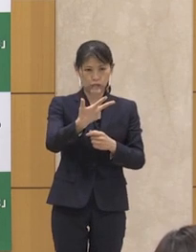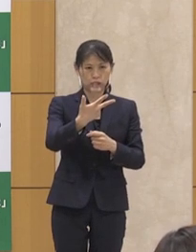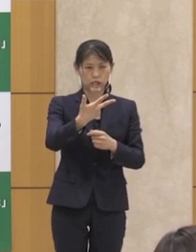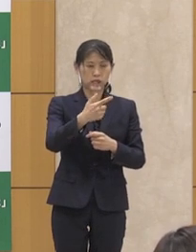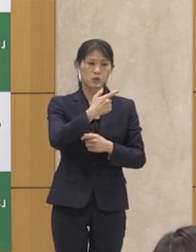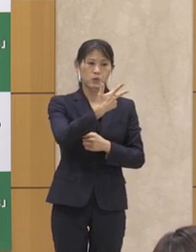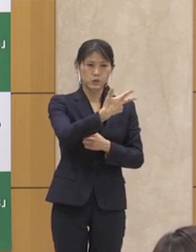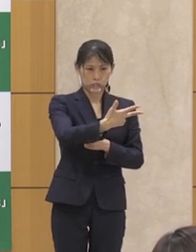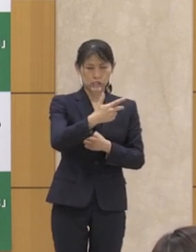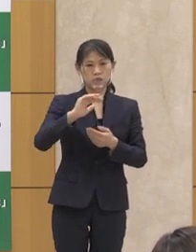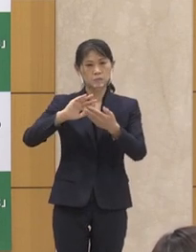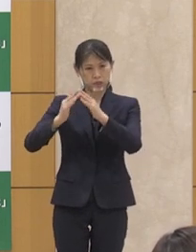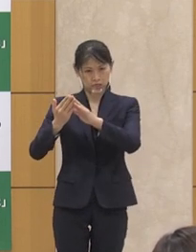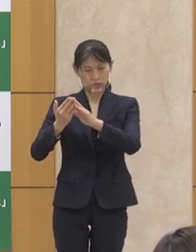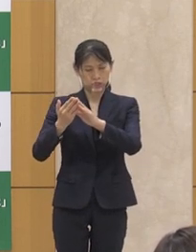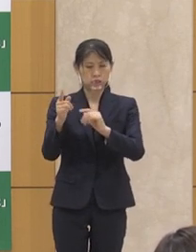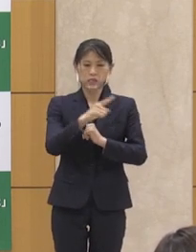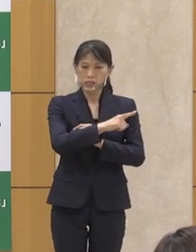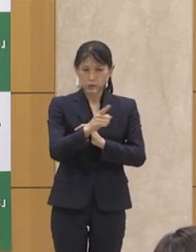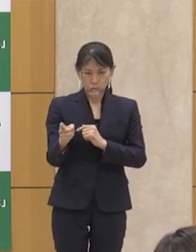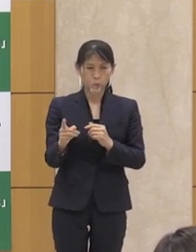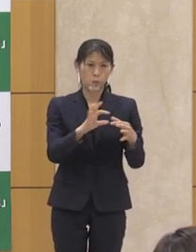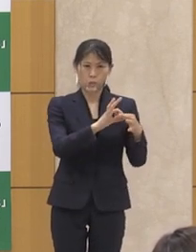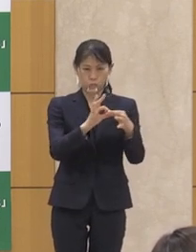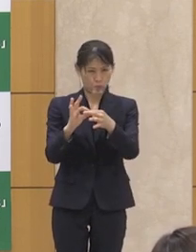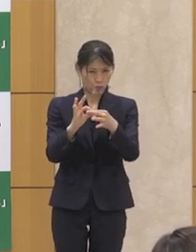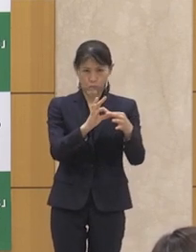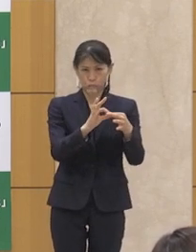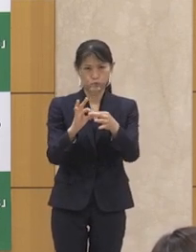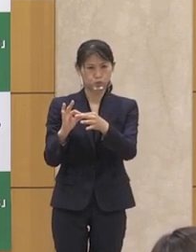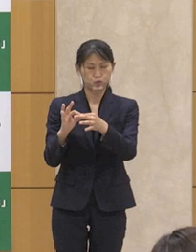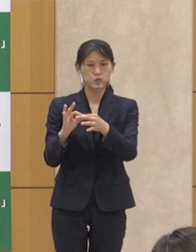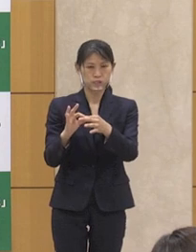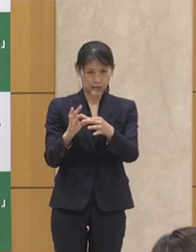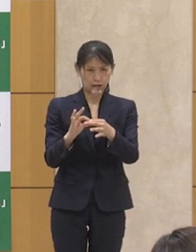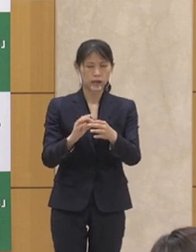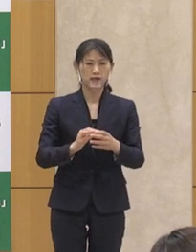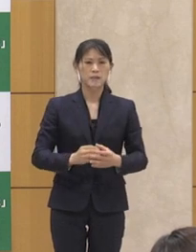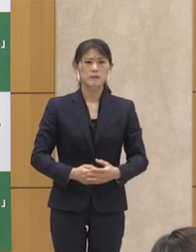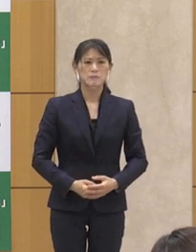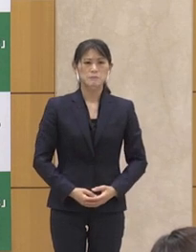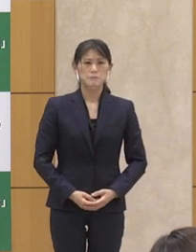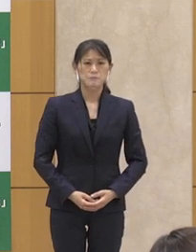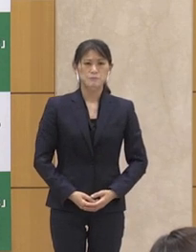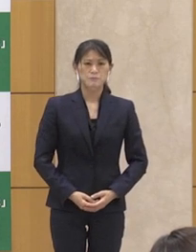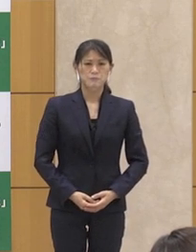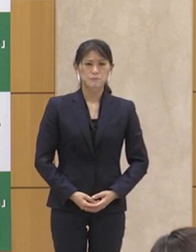とも協力していただけると聞いておりますので、